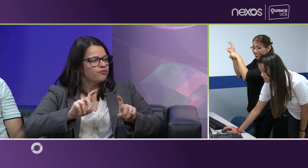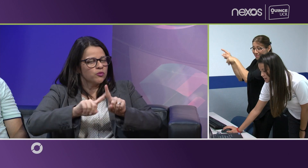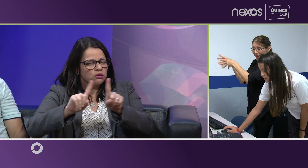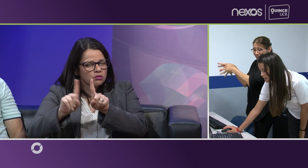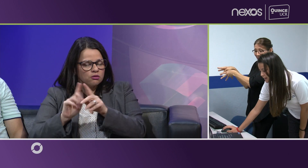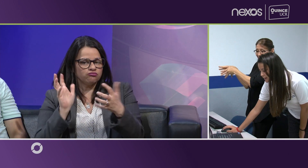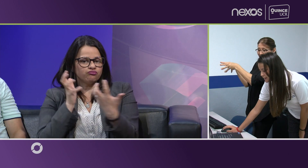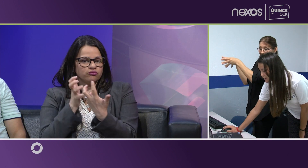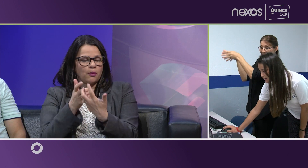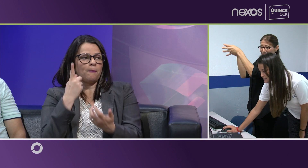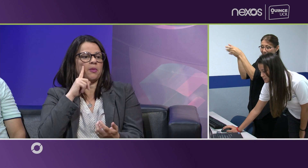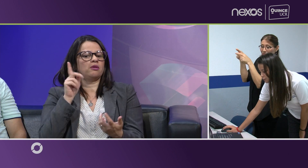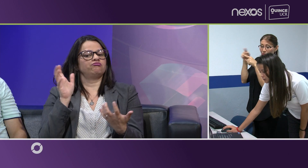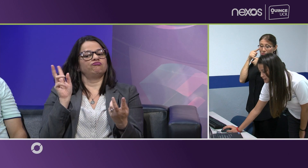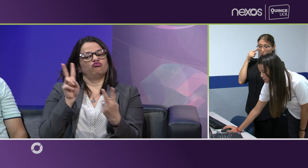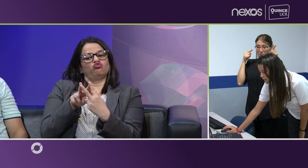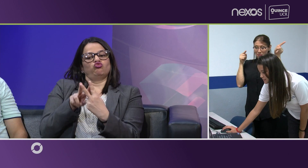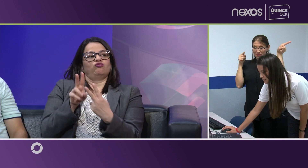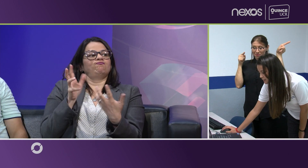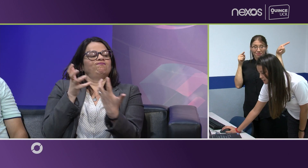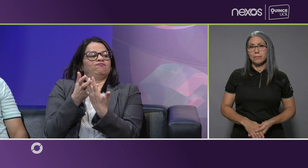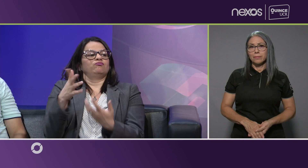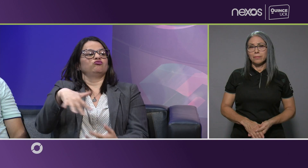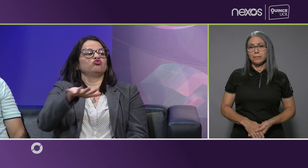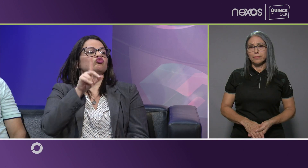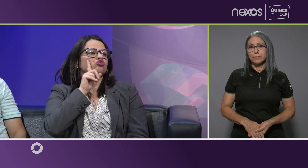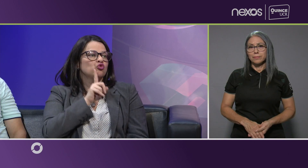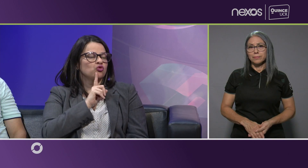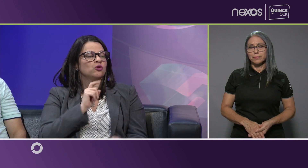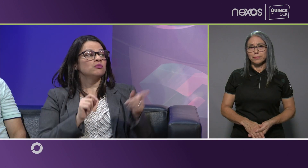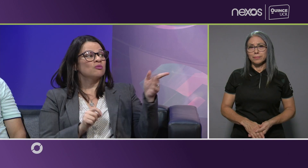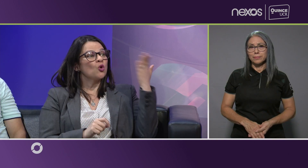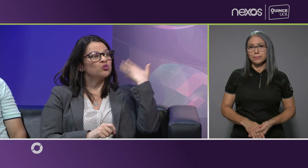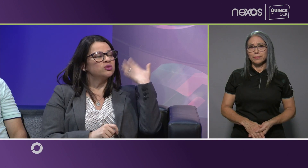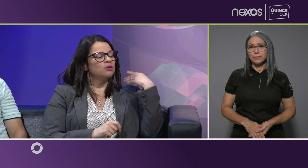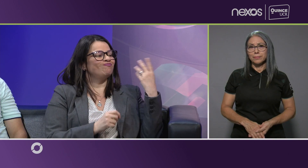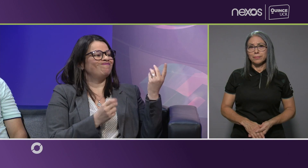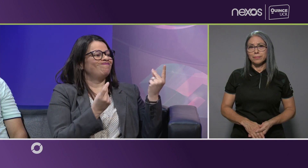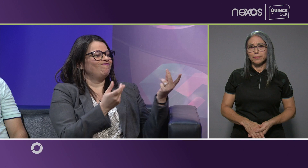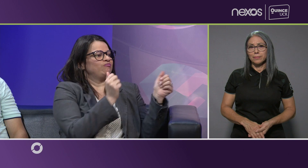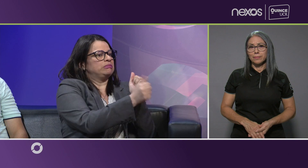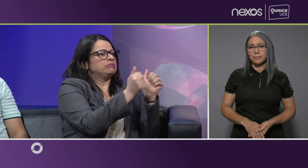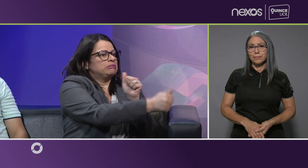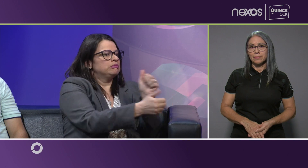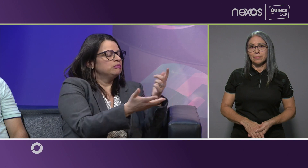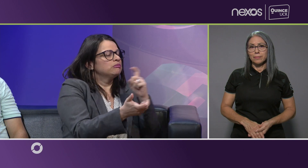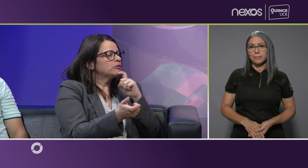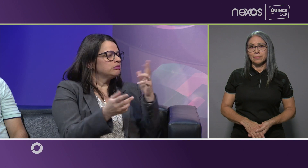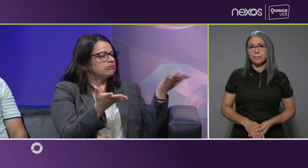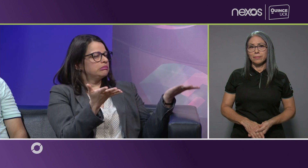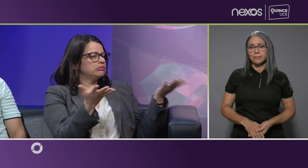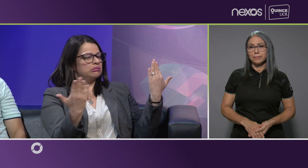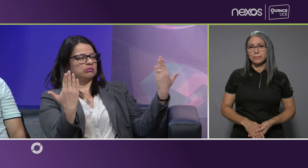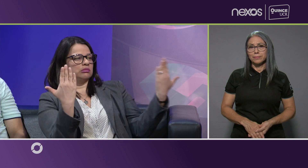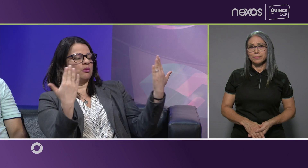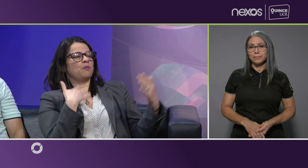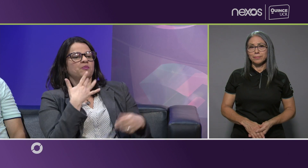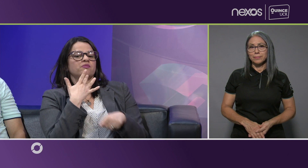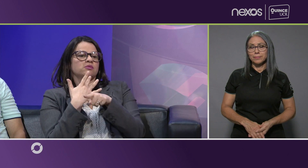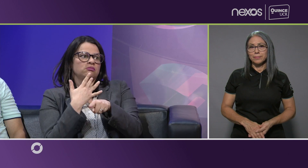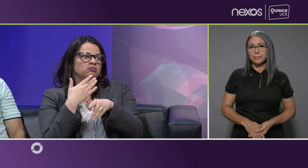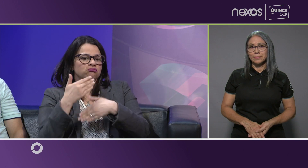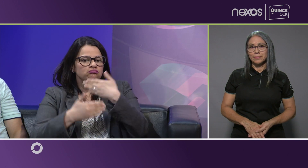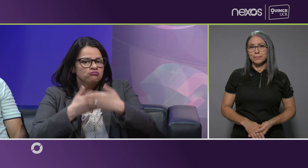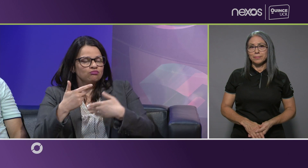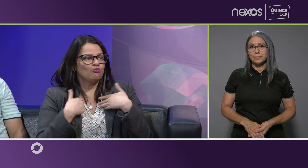diferentes, con quizzes o exámenes variados que se adapten a la comunidad sorda. La comunidad oyente realmente es diferente